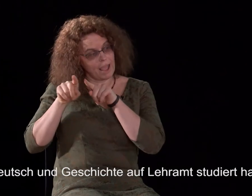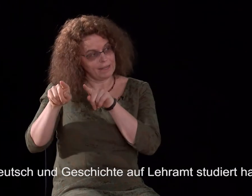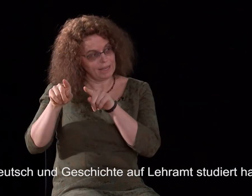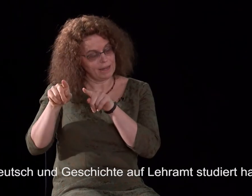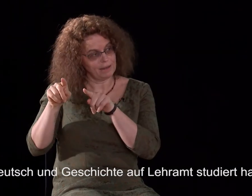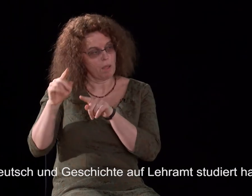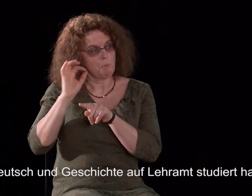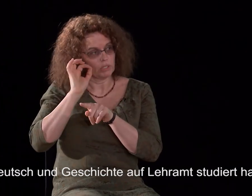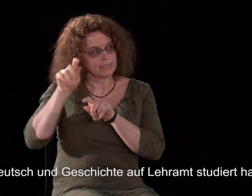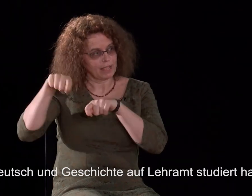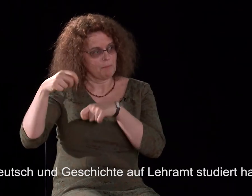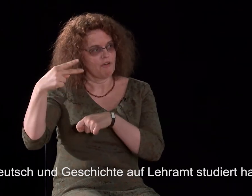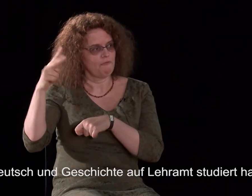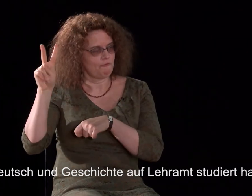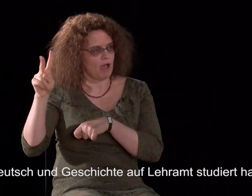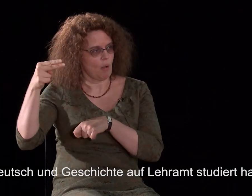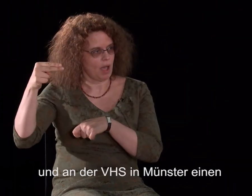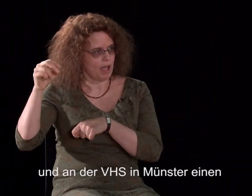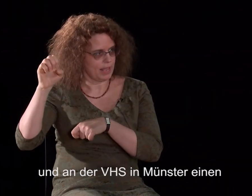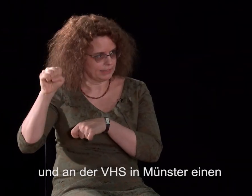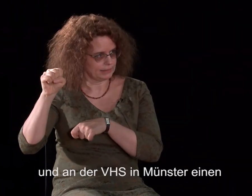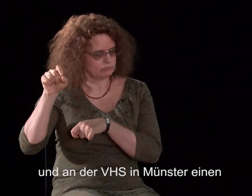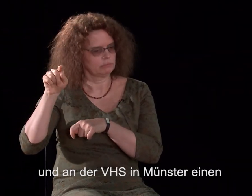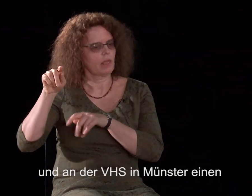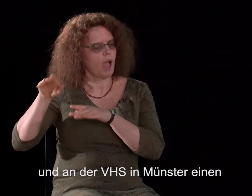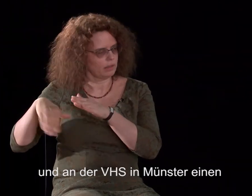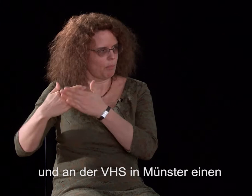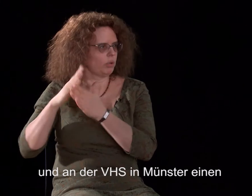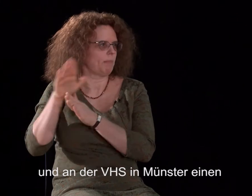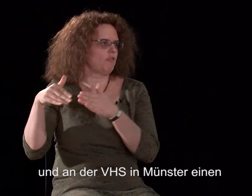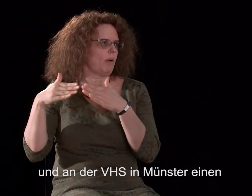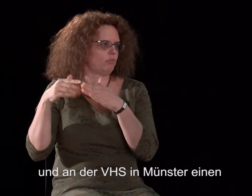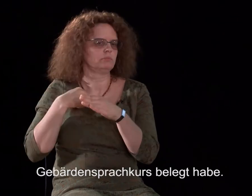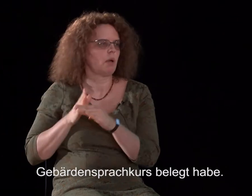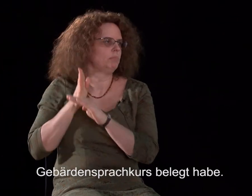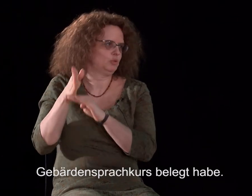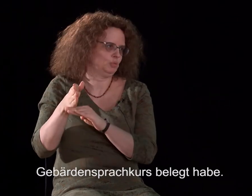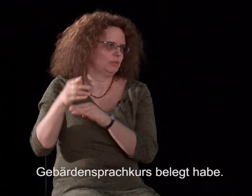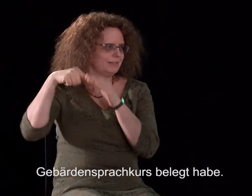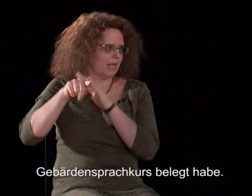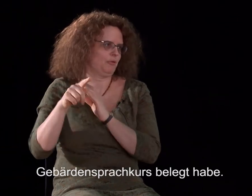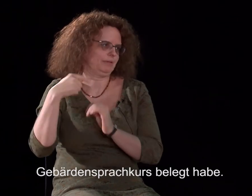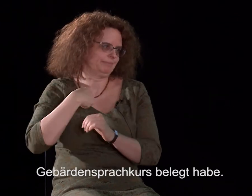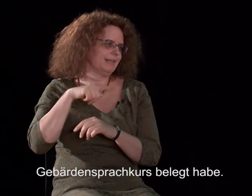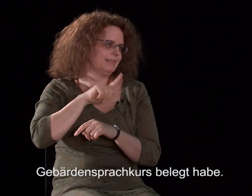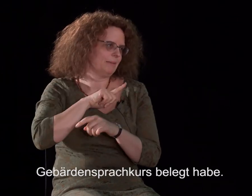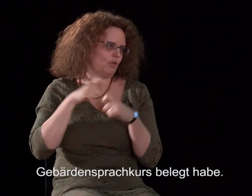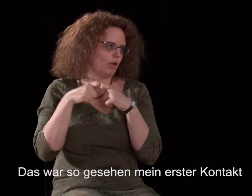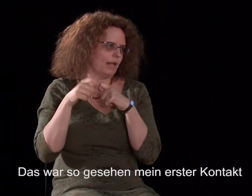Geschichte auf Lehramt studiert habe und an der VHS in Münster einen Gehördensprachkurs belegt hatte. Und das war so